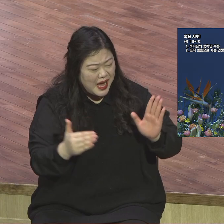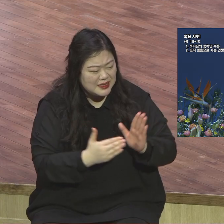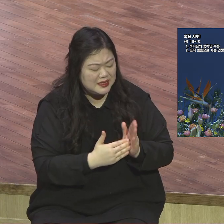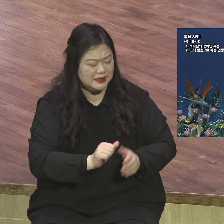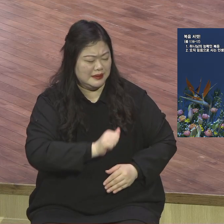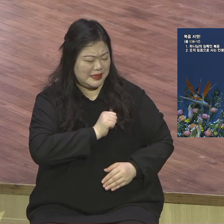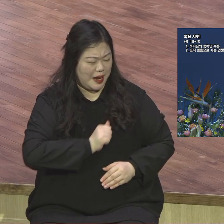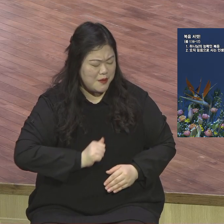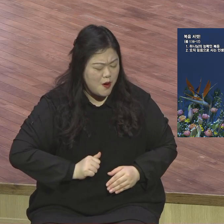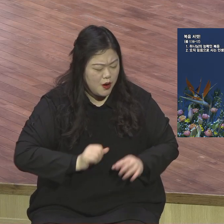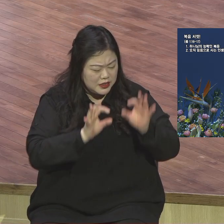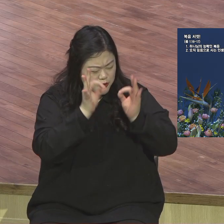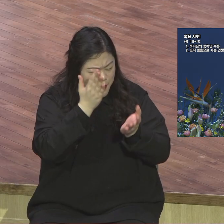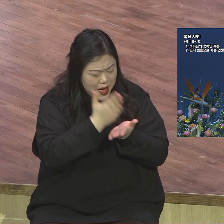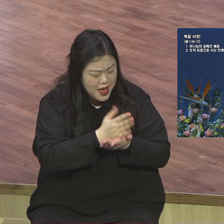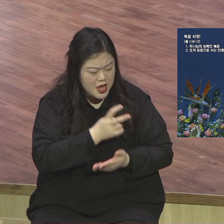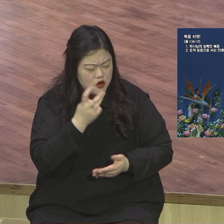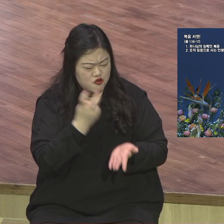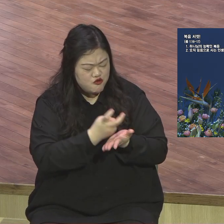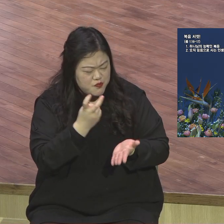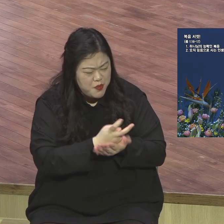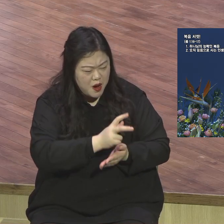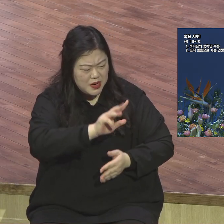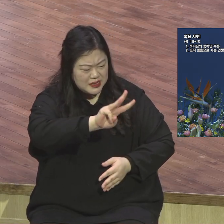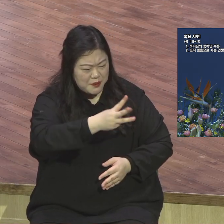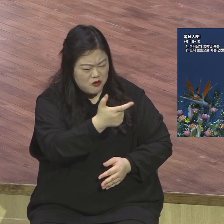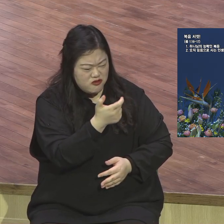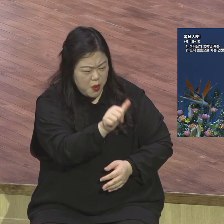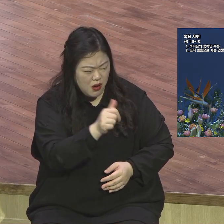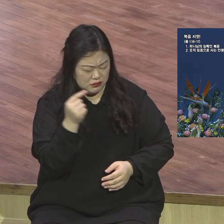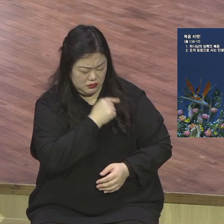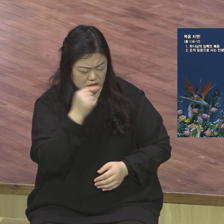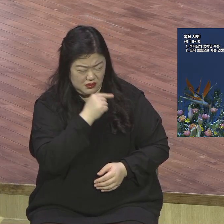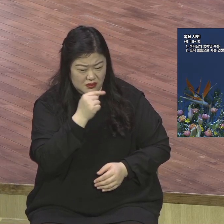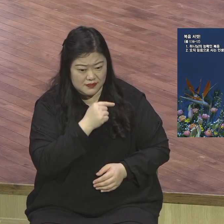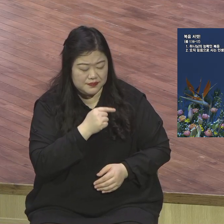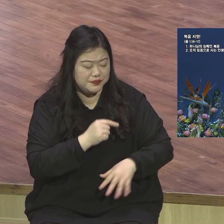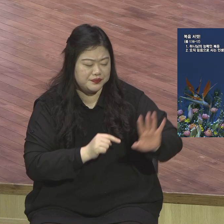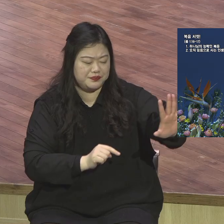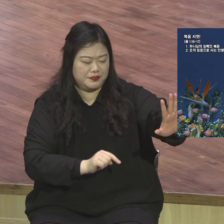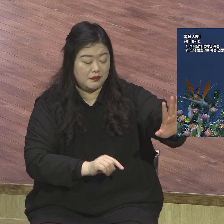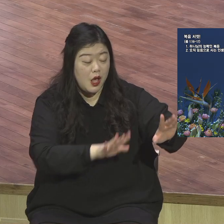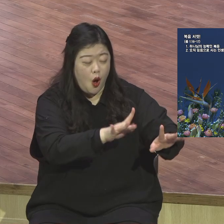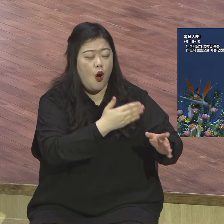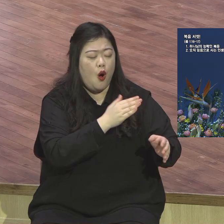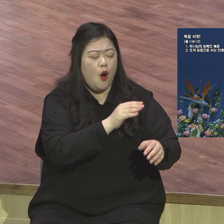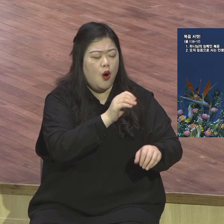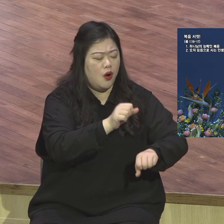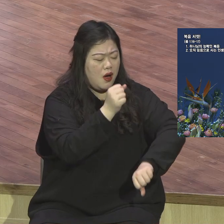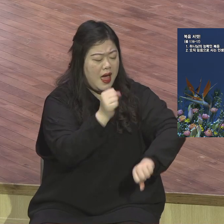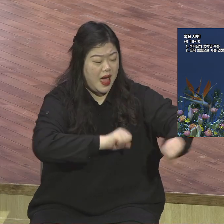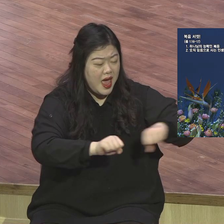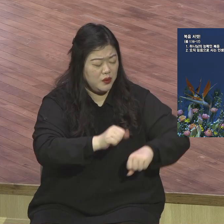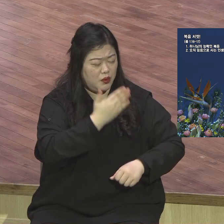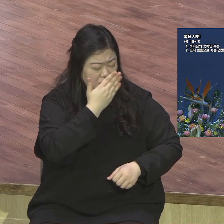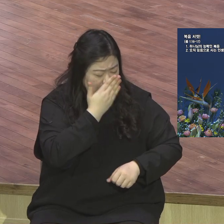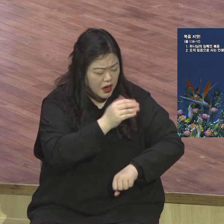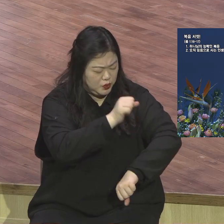성경의 본질로 돌아가는, 본질로 돌아감을 강조했습니다. 그래서 이 마틴 루트가 다섯